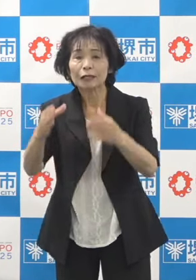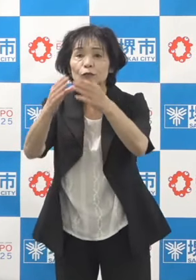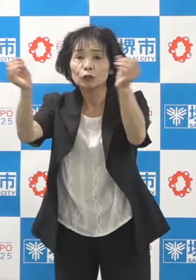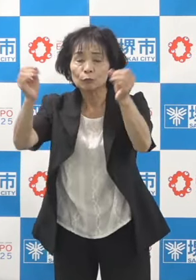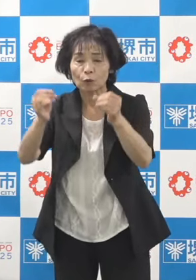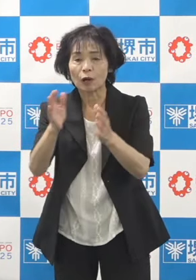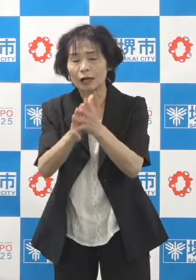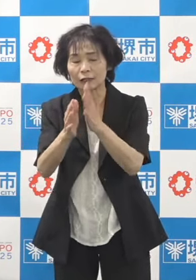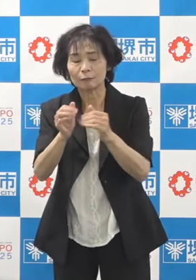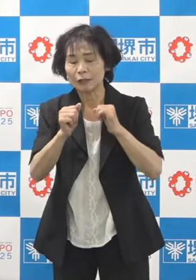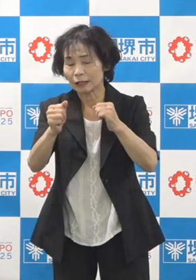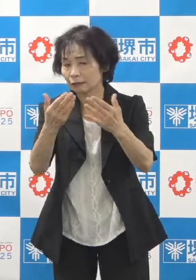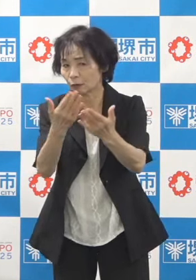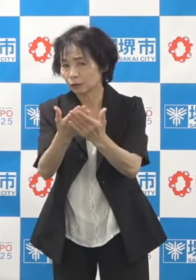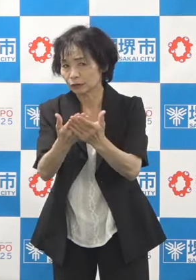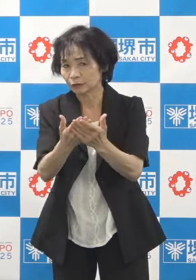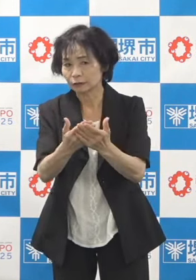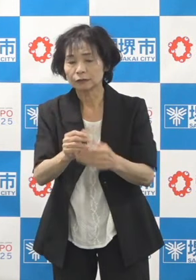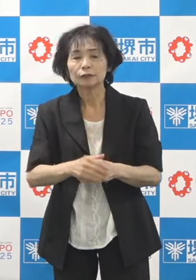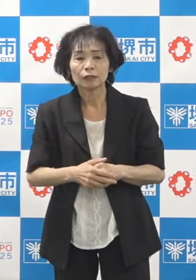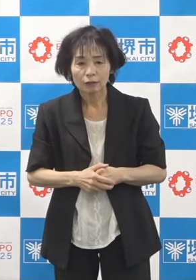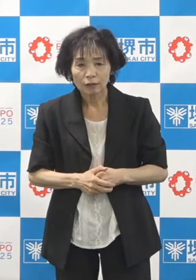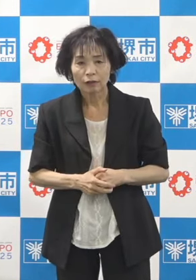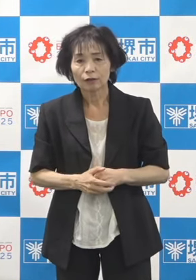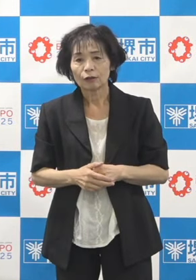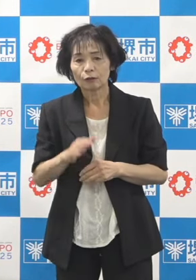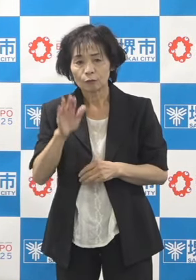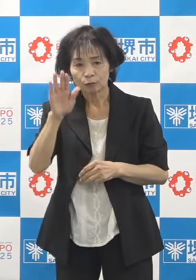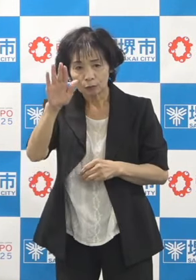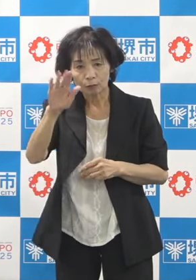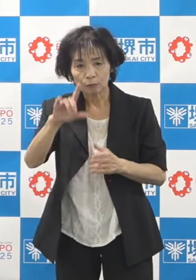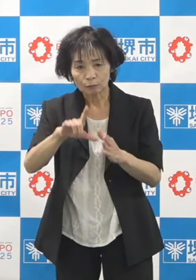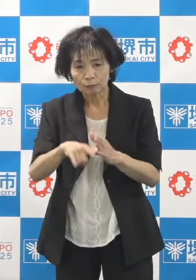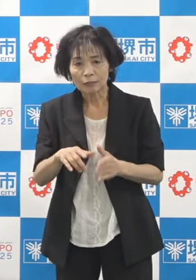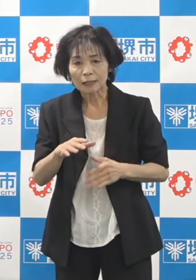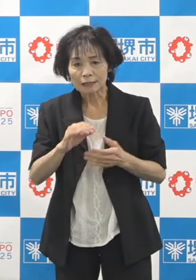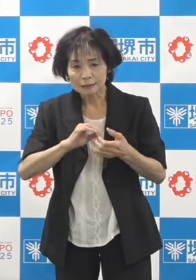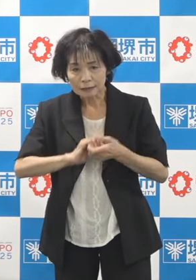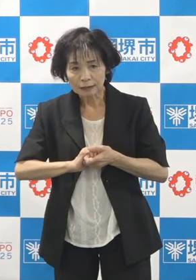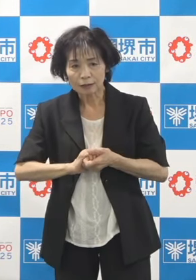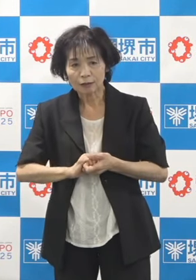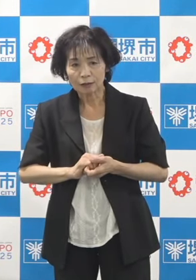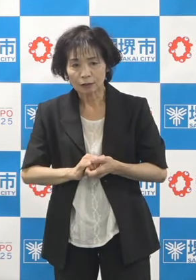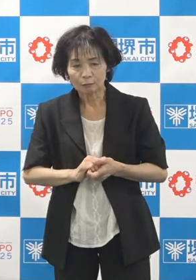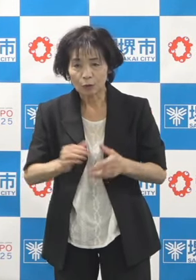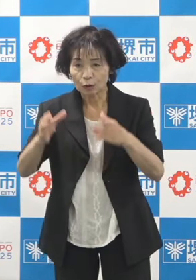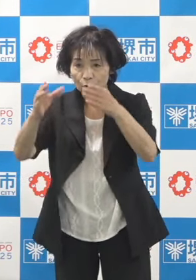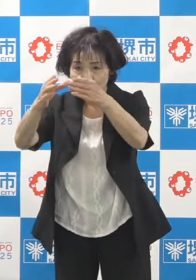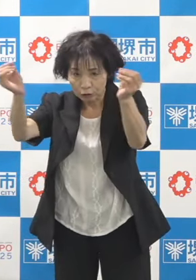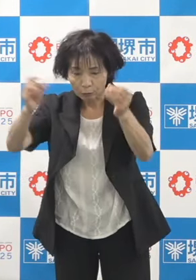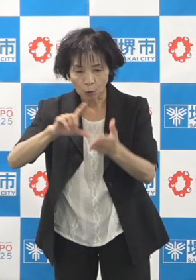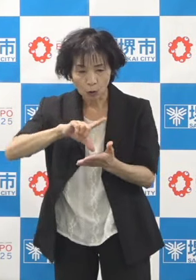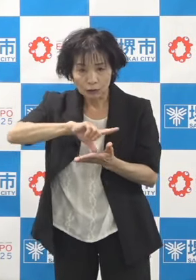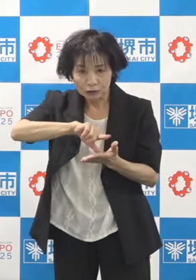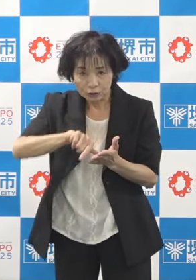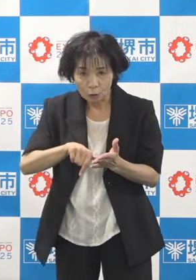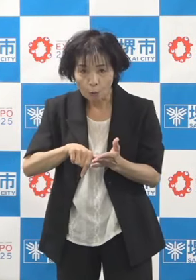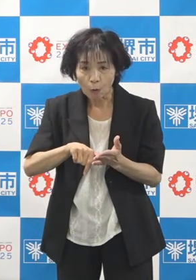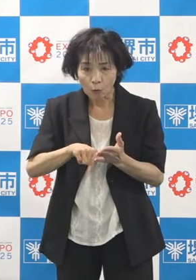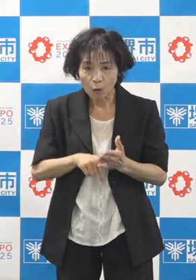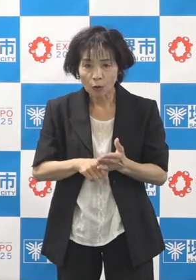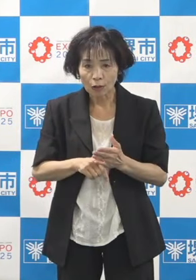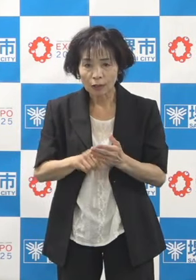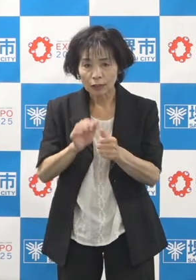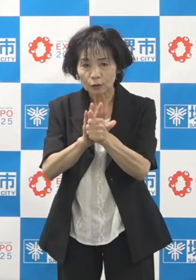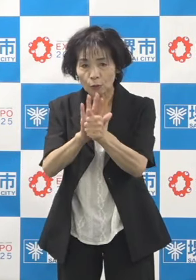どういう発信が望ましいかというところをぜひ 国も地方も協力しながら考えていけたらと思